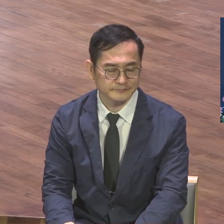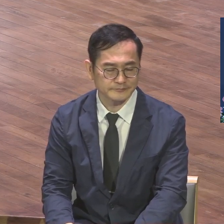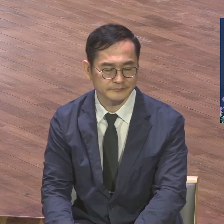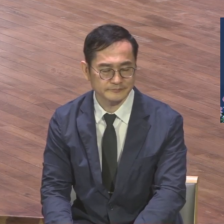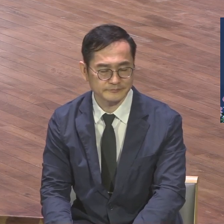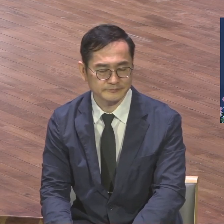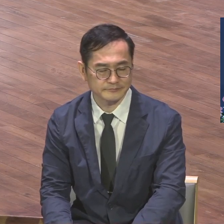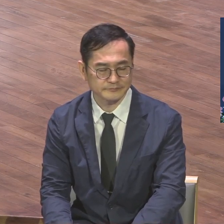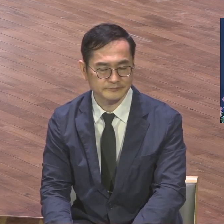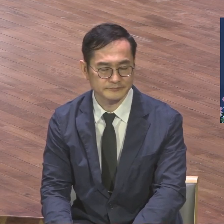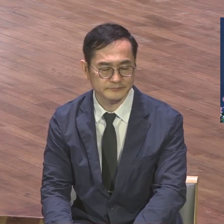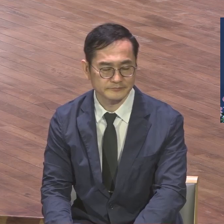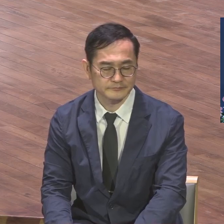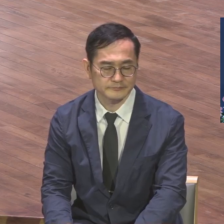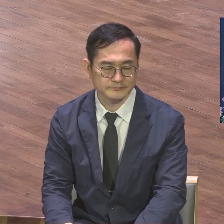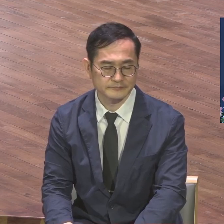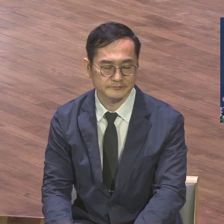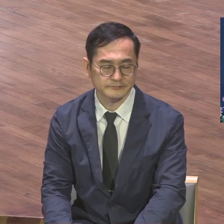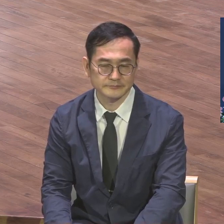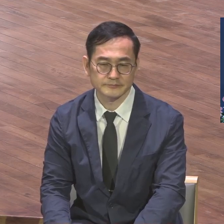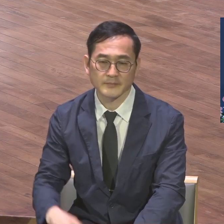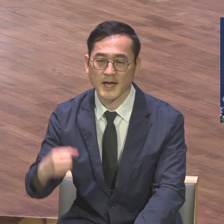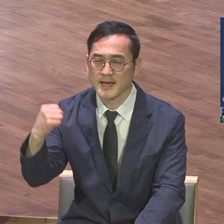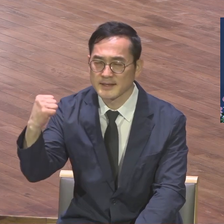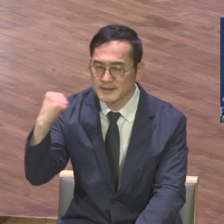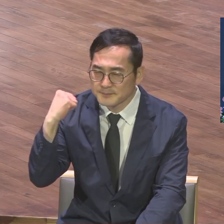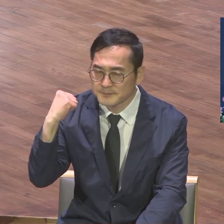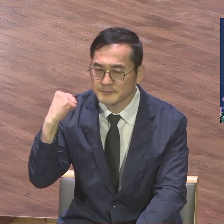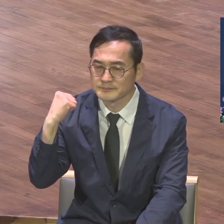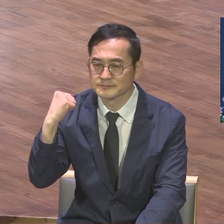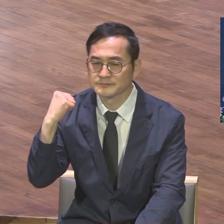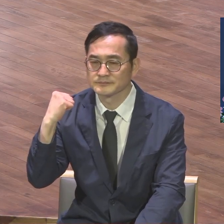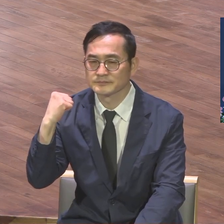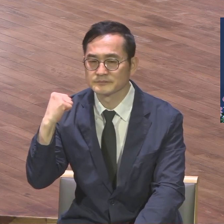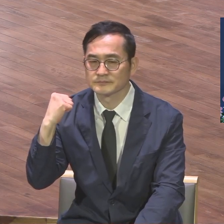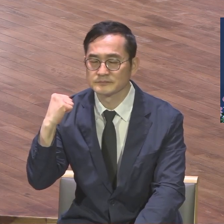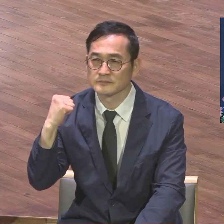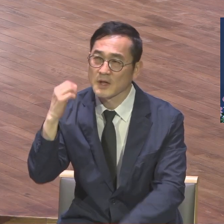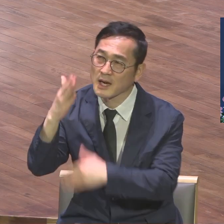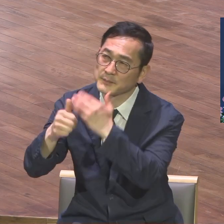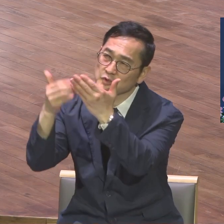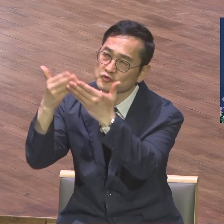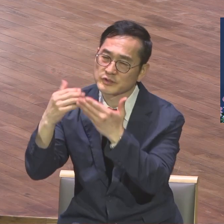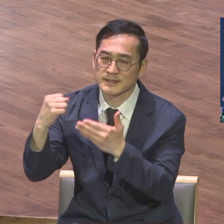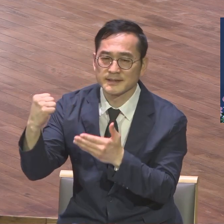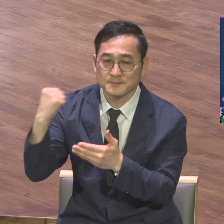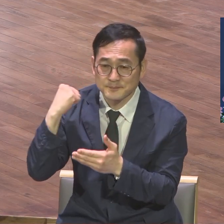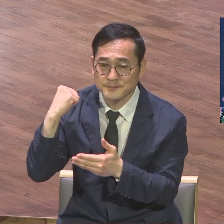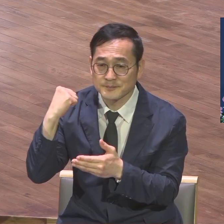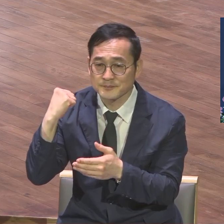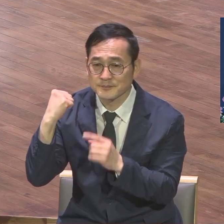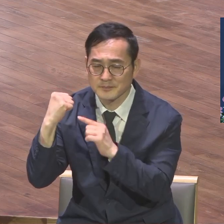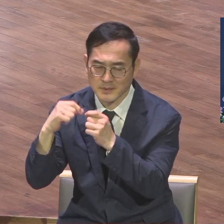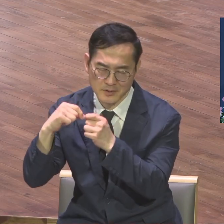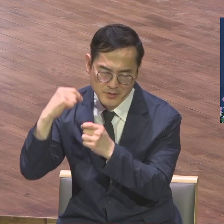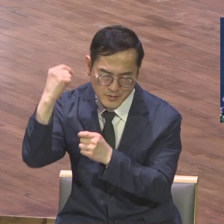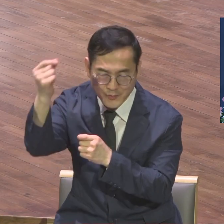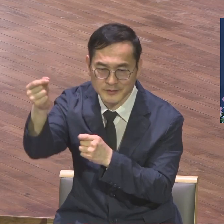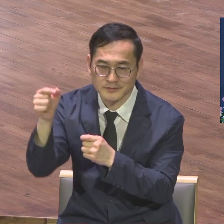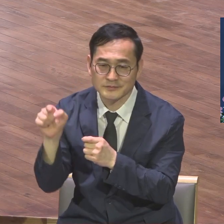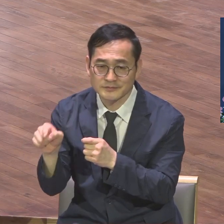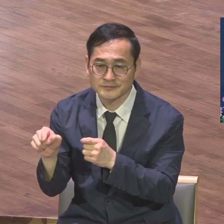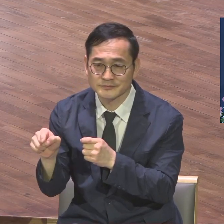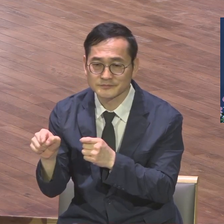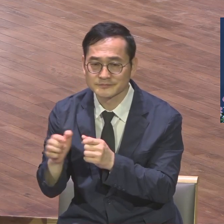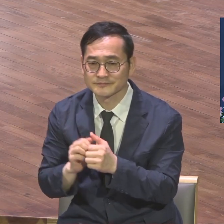영원한 힘이다 이런 뜻이죠. 영원한 힘 어디서 주느냐? Heavenly power, 하늘에서 주신다. 신앙생활을